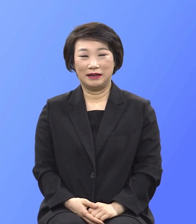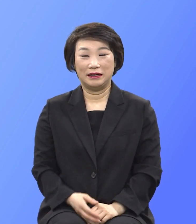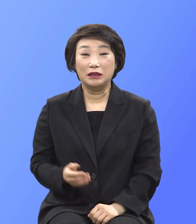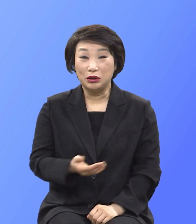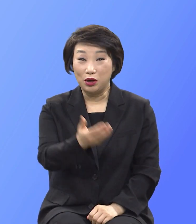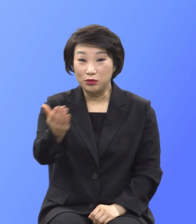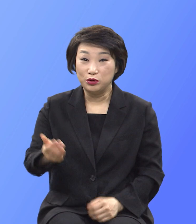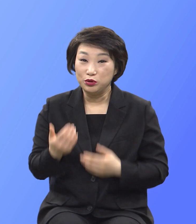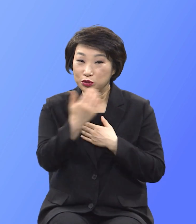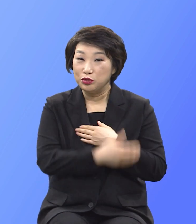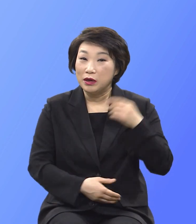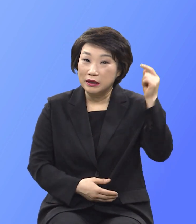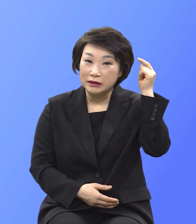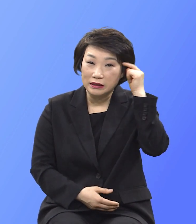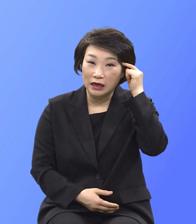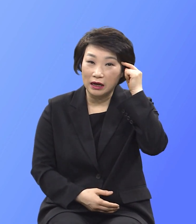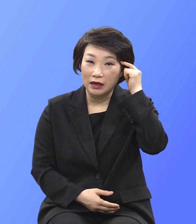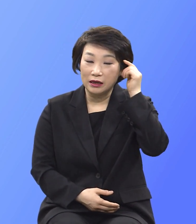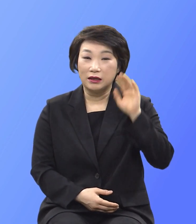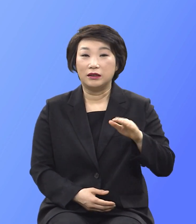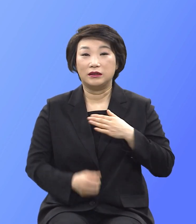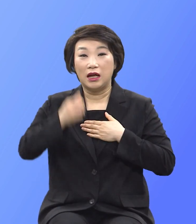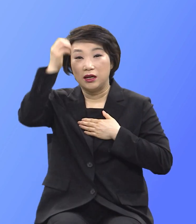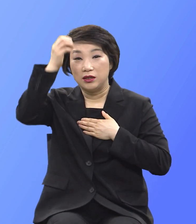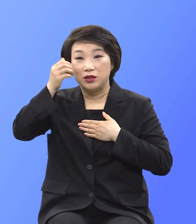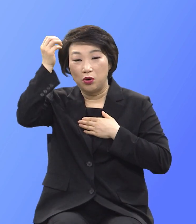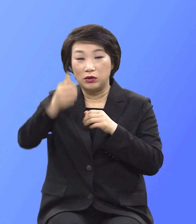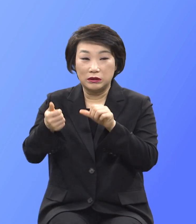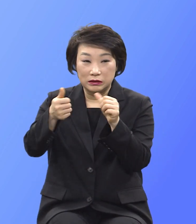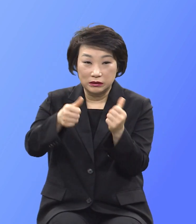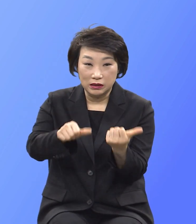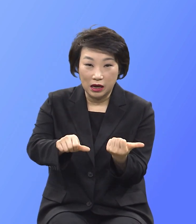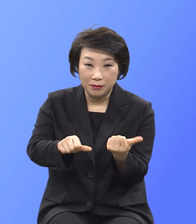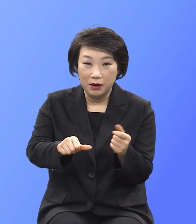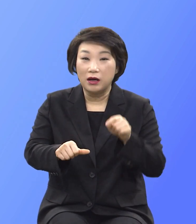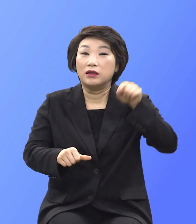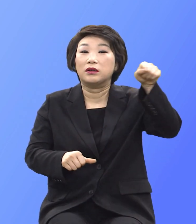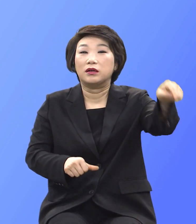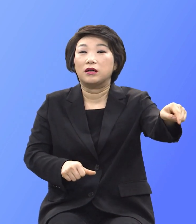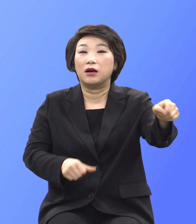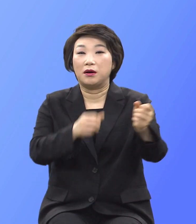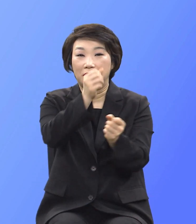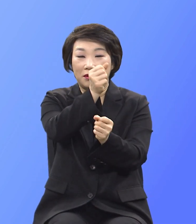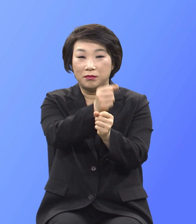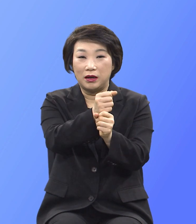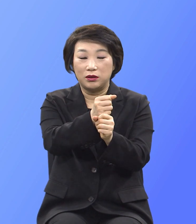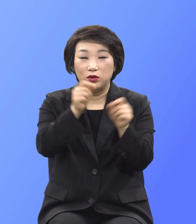여러분 육신의 생각이 내 영혼을 사망에